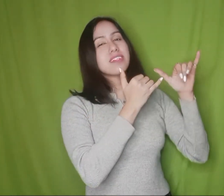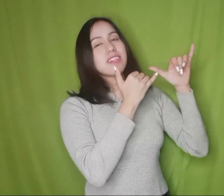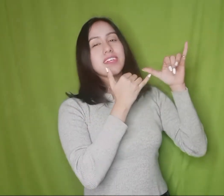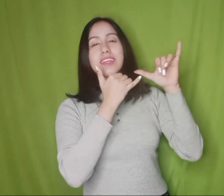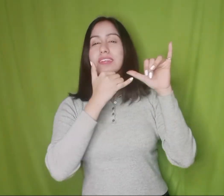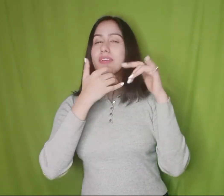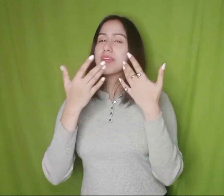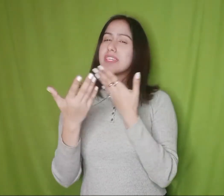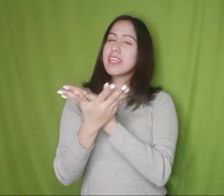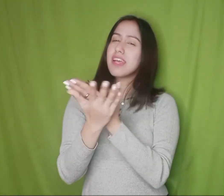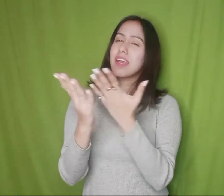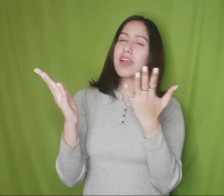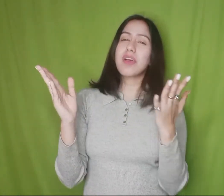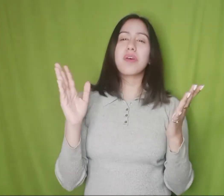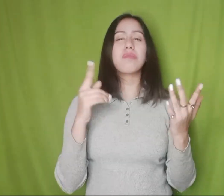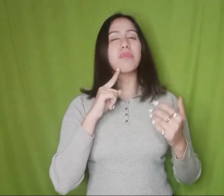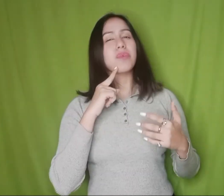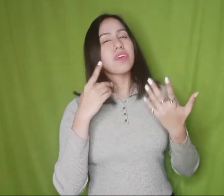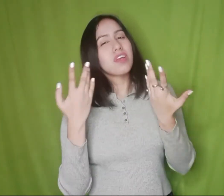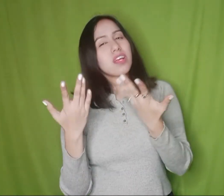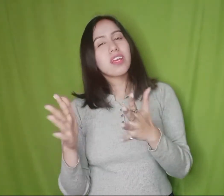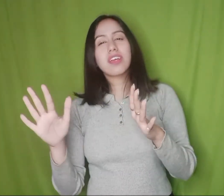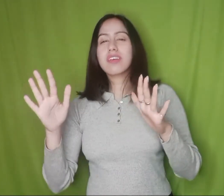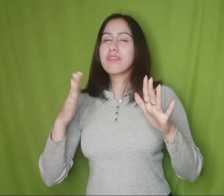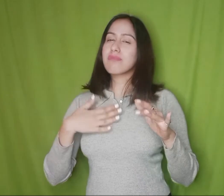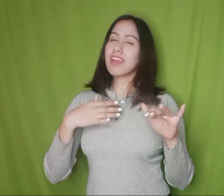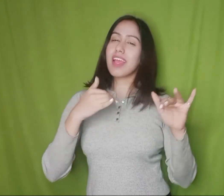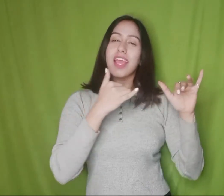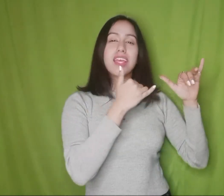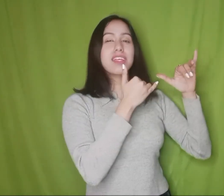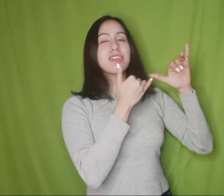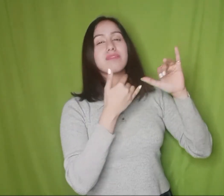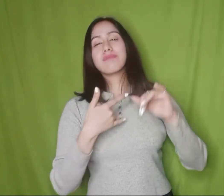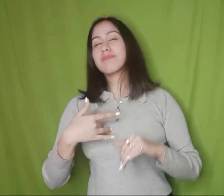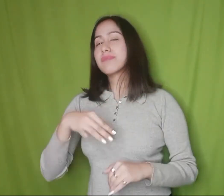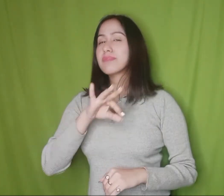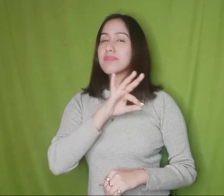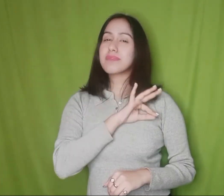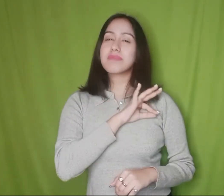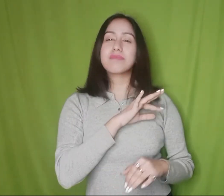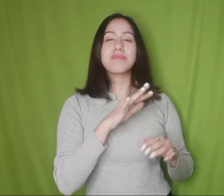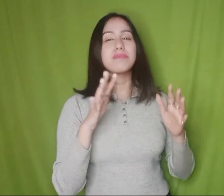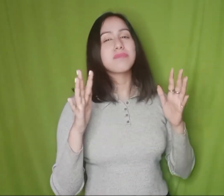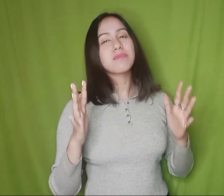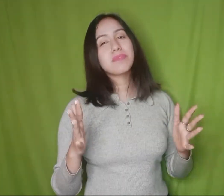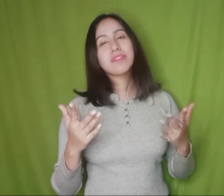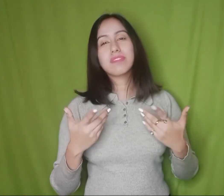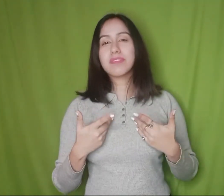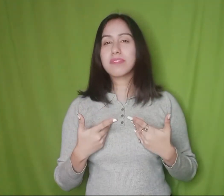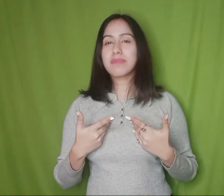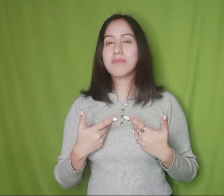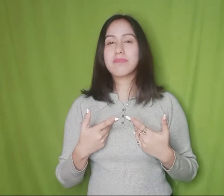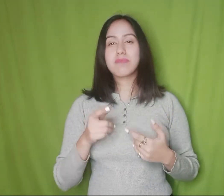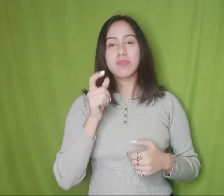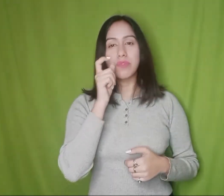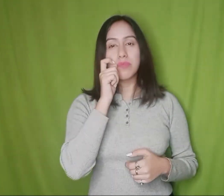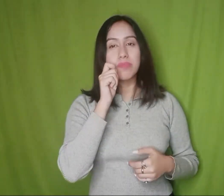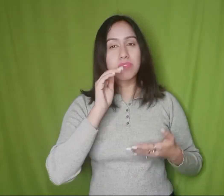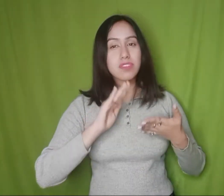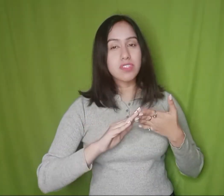तो गोविंद के गुण गासूं, राजा रूठे नगरी राखो, हरि के पास ही जासूं।